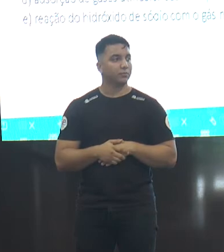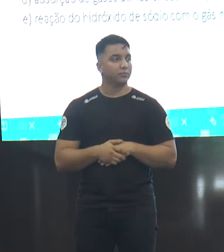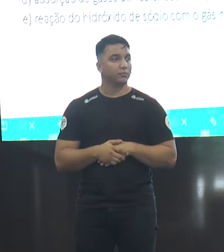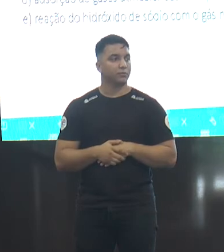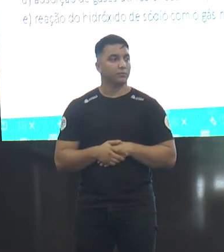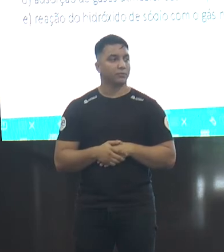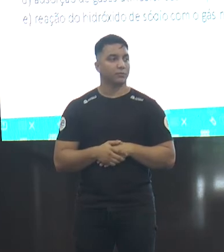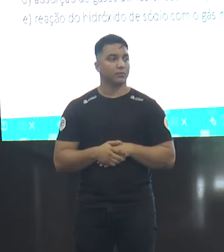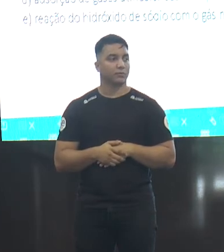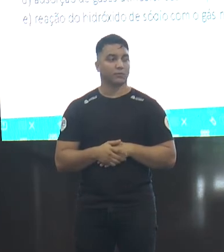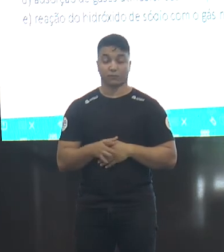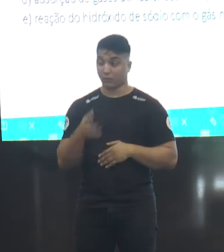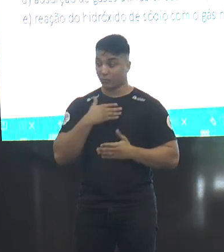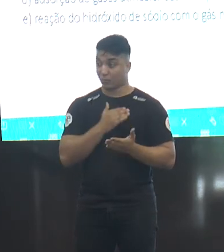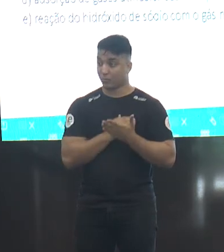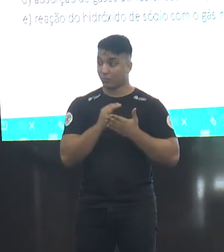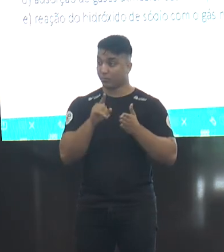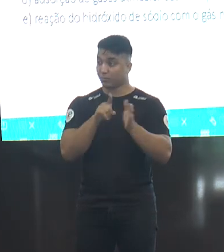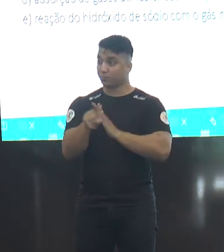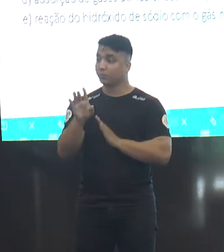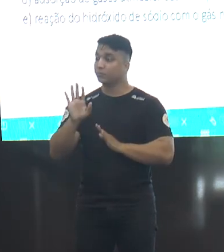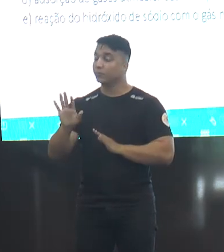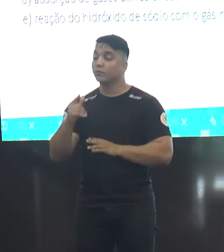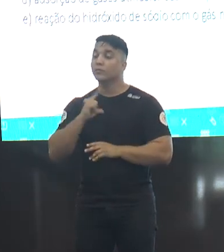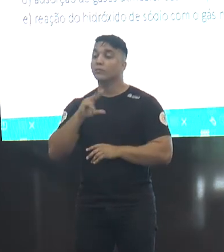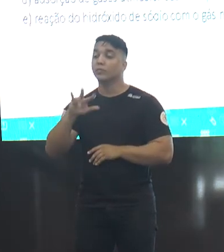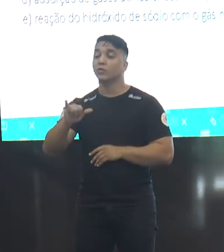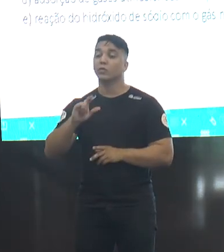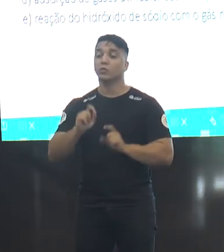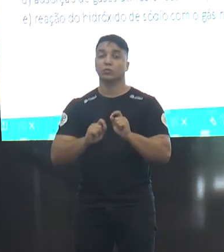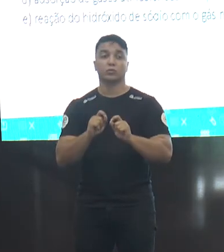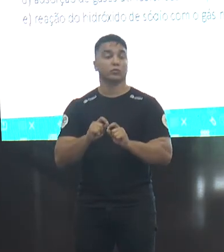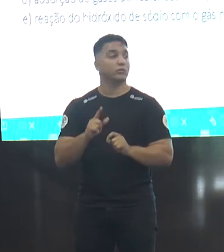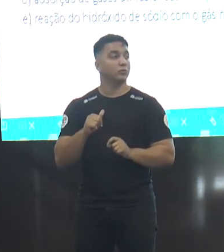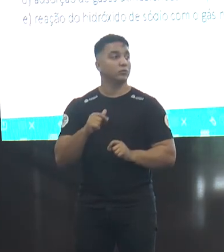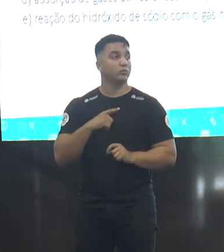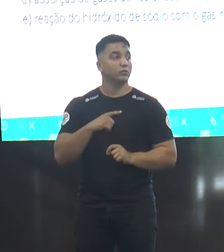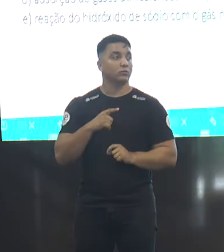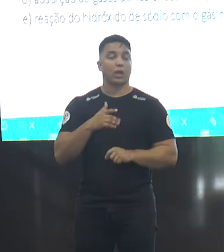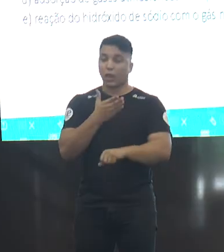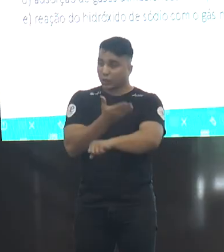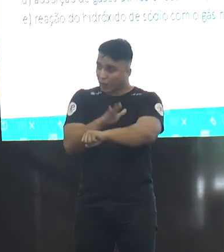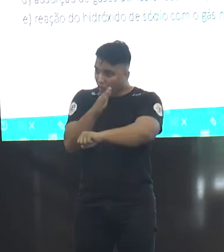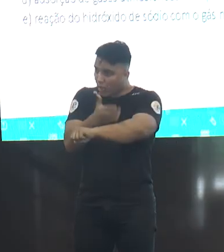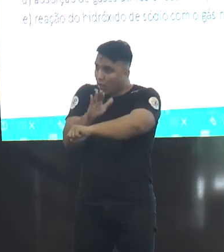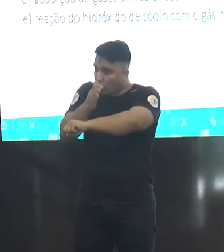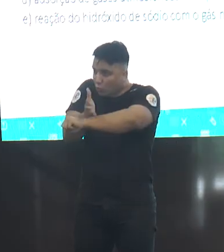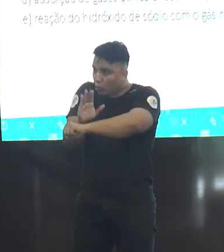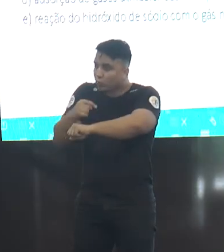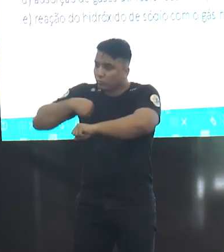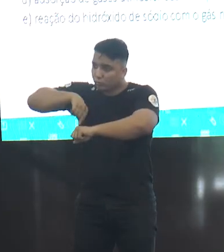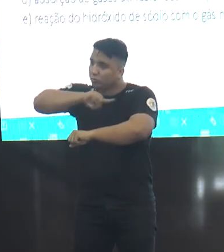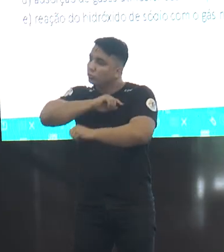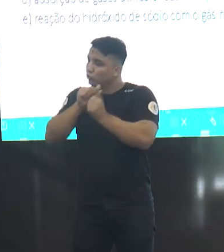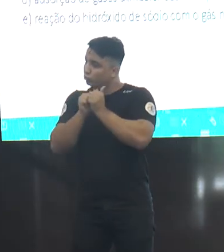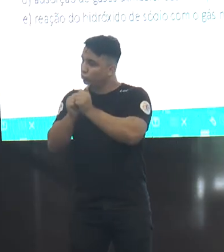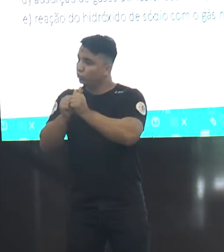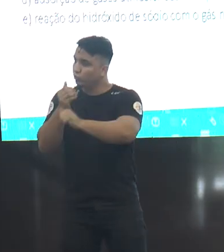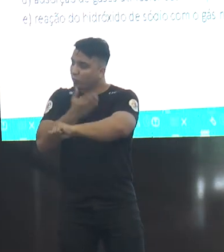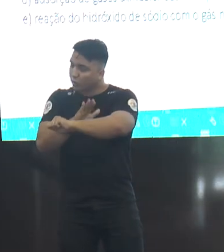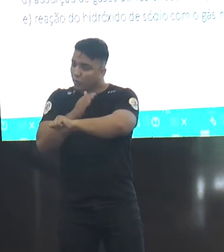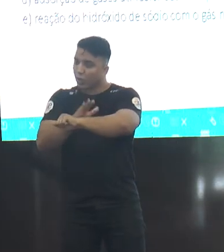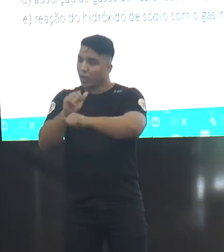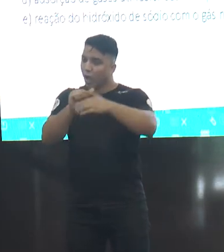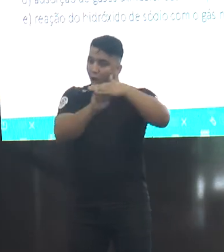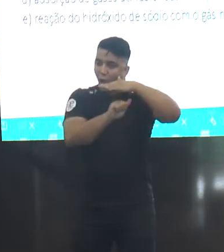Agora, antes de começar as questões, a gente vai fazer aquele treino, que é se vocês entenderam o